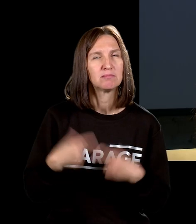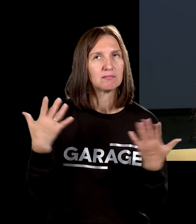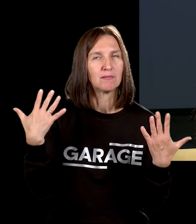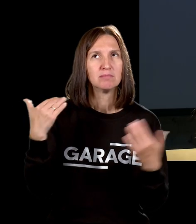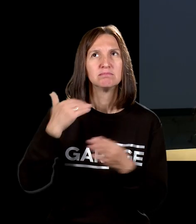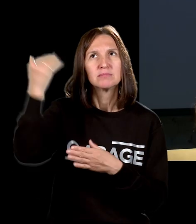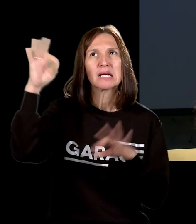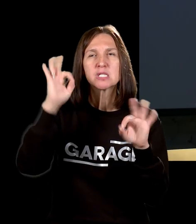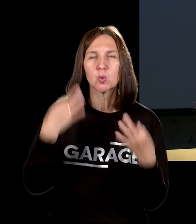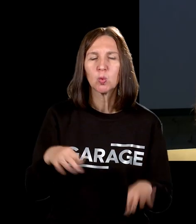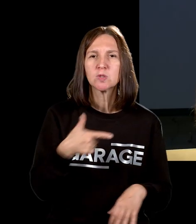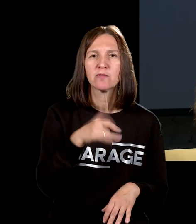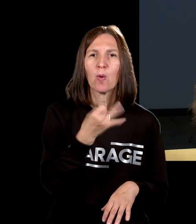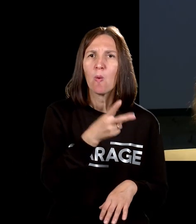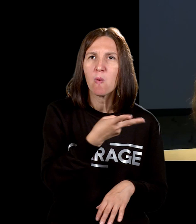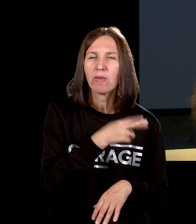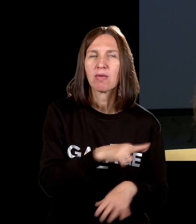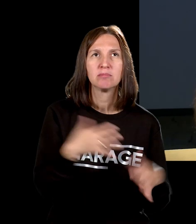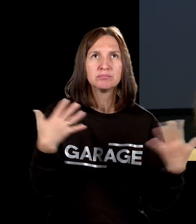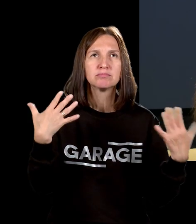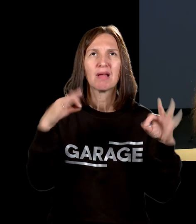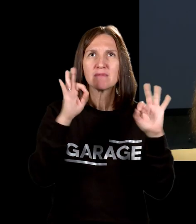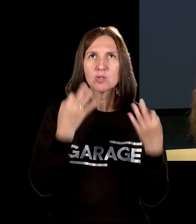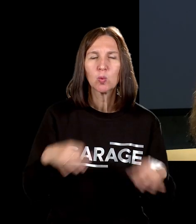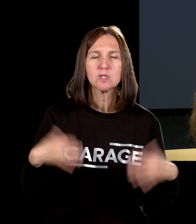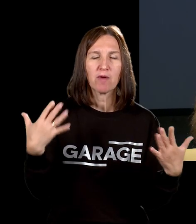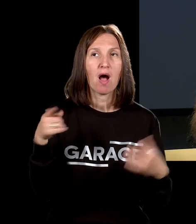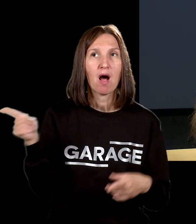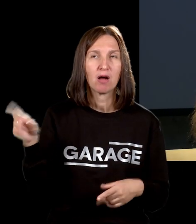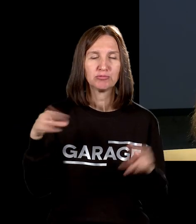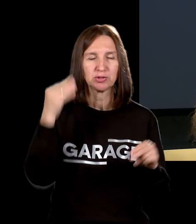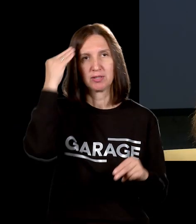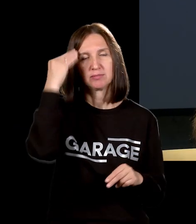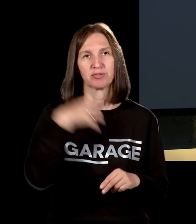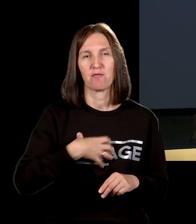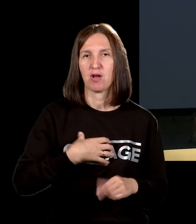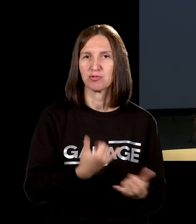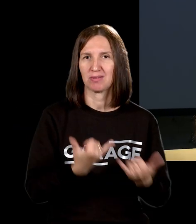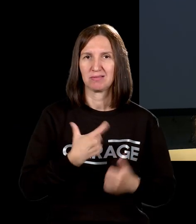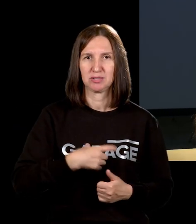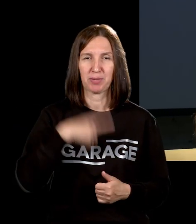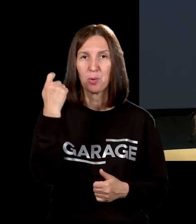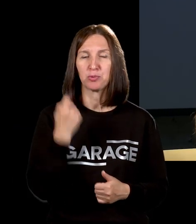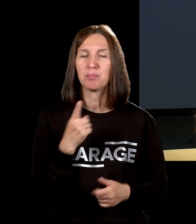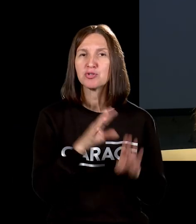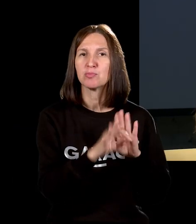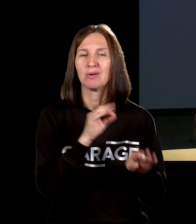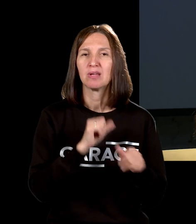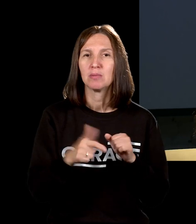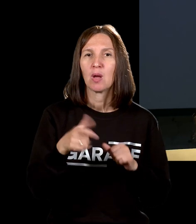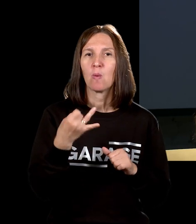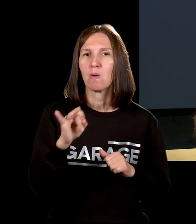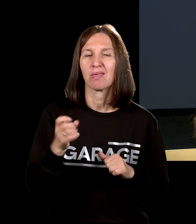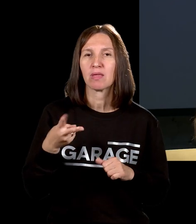искусство, Гоя, мы все привыкли, Гоя для них, для Чепманов один из самых важных художников, почему они говорят, почему Гоя, почему именно к